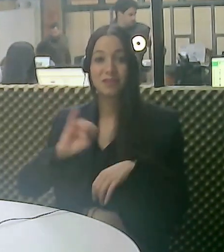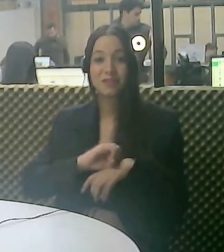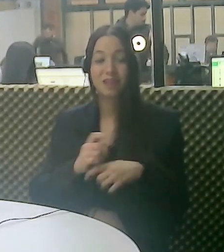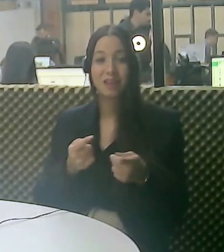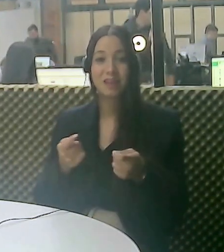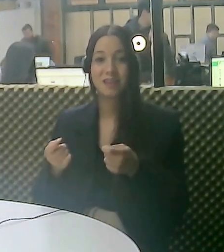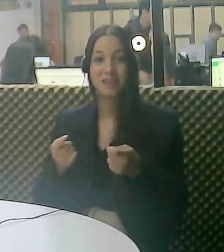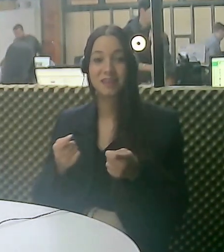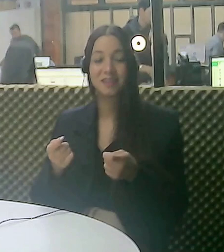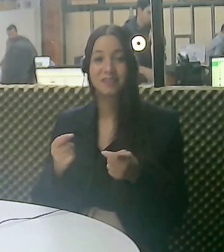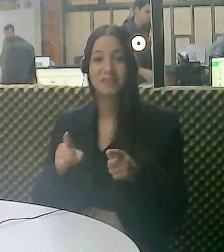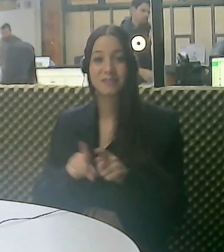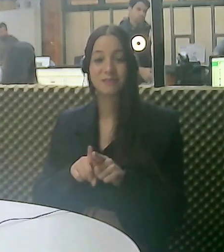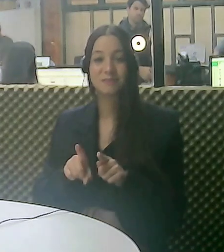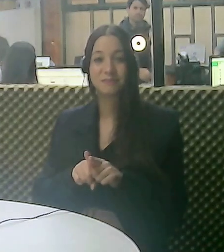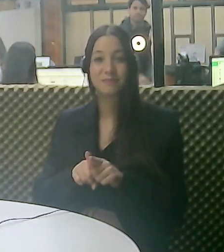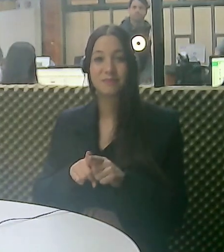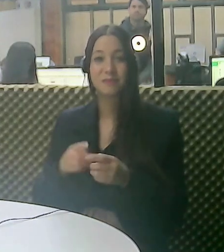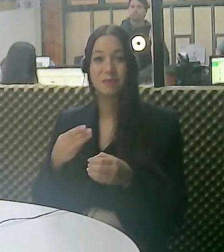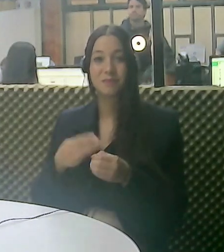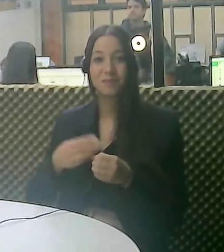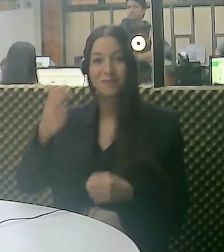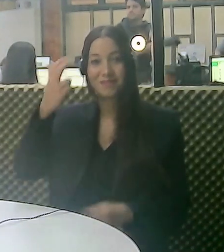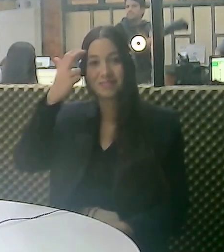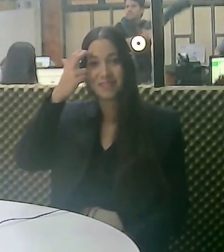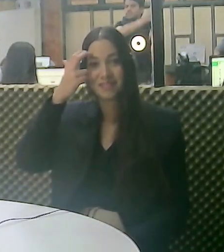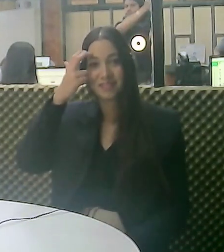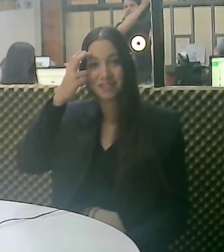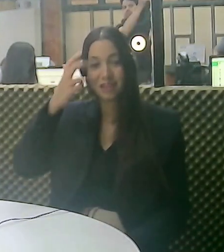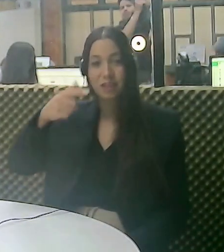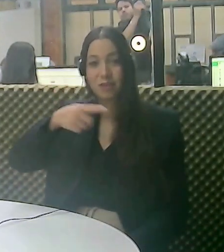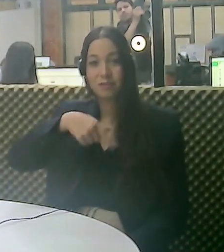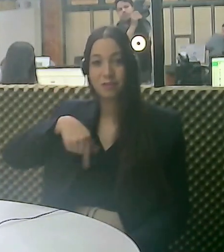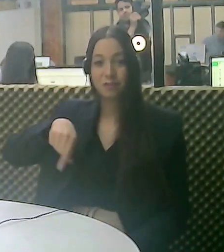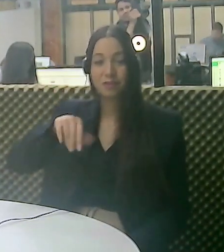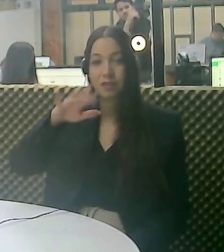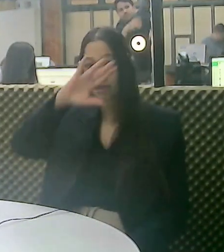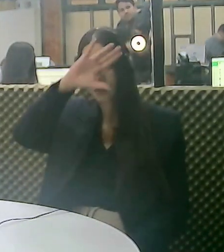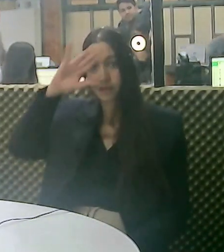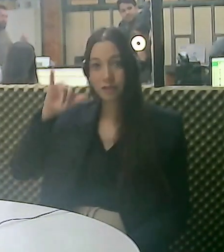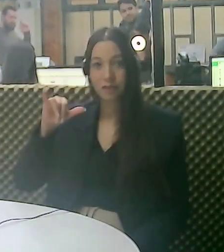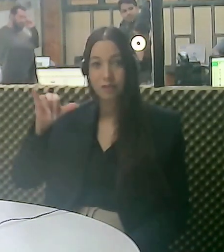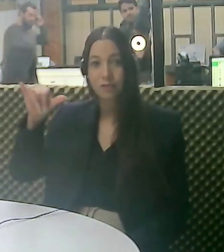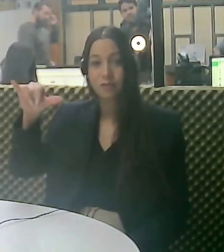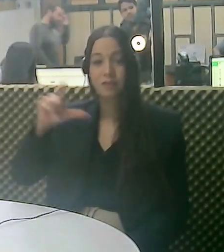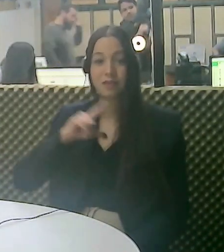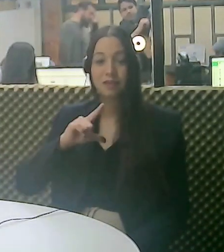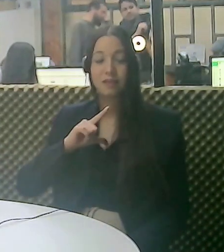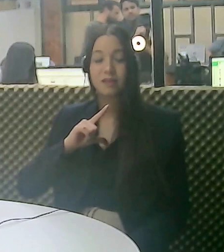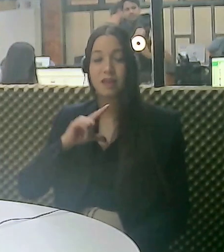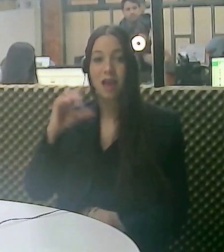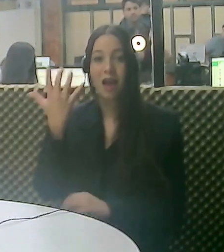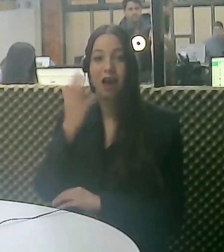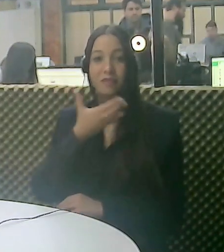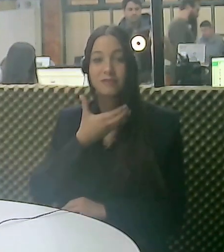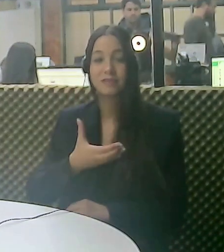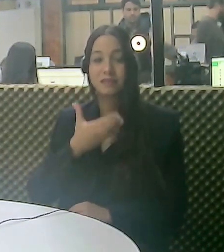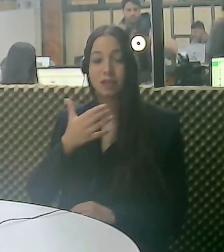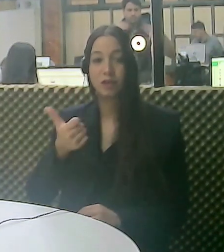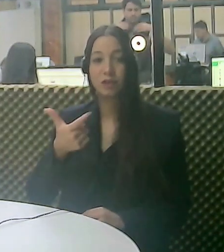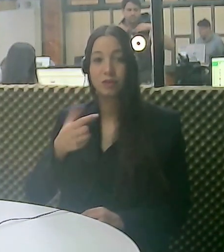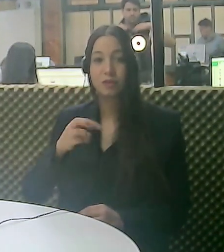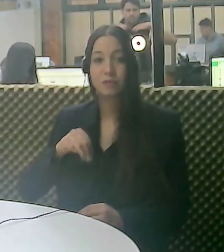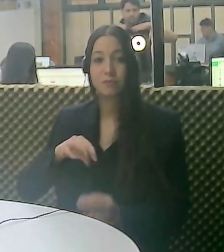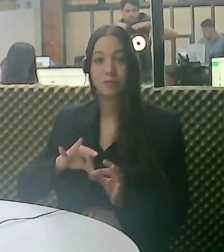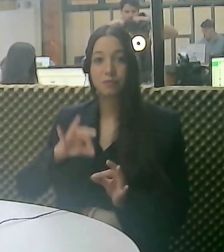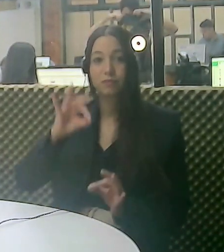administrativo e do Centro Municipal de Cultura. Na rotatória do aeroporto, o destaque é uma árvore de 12 metros de altura,